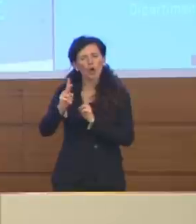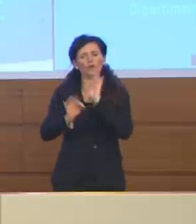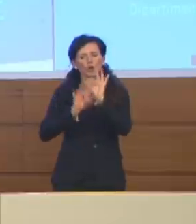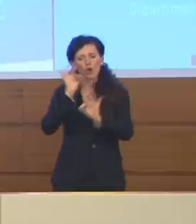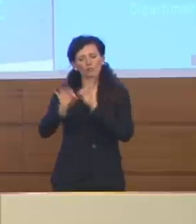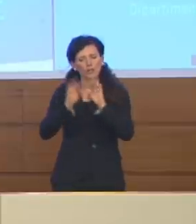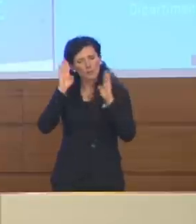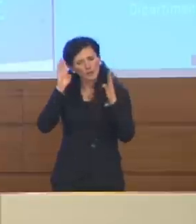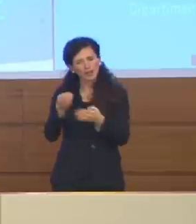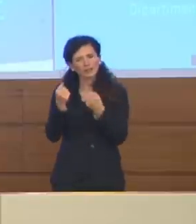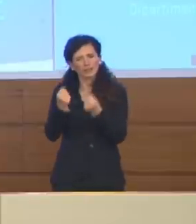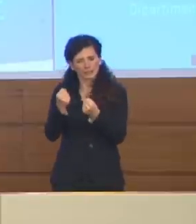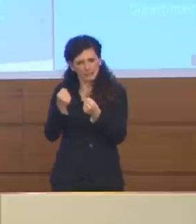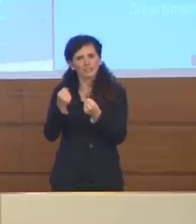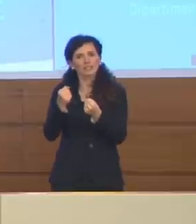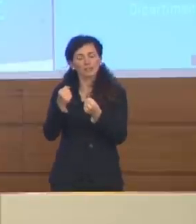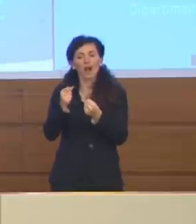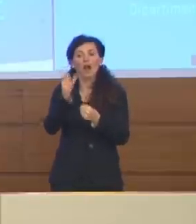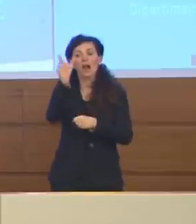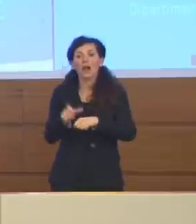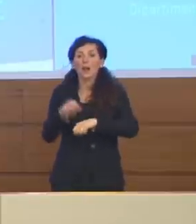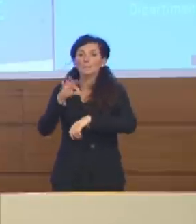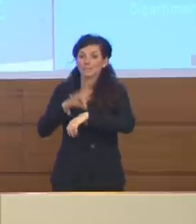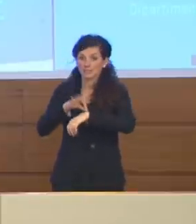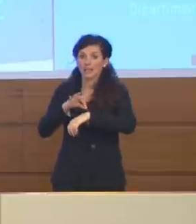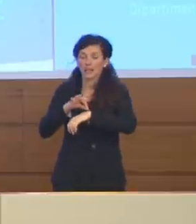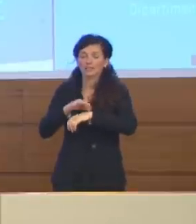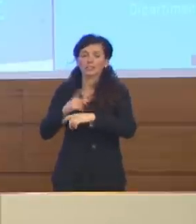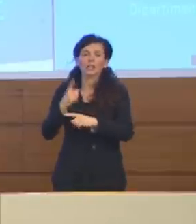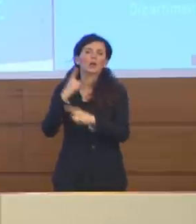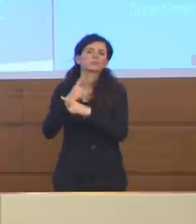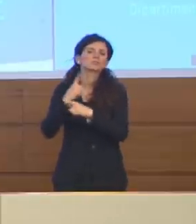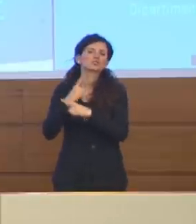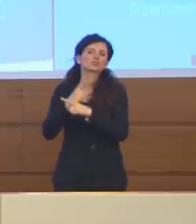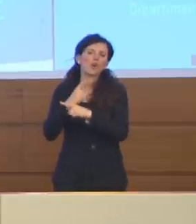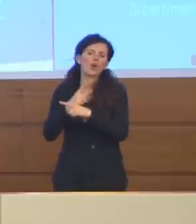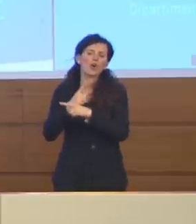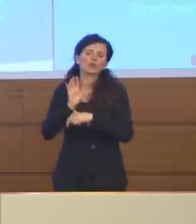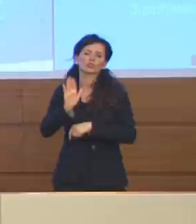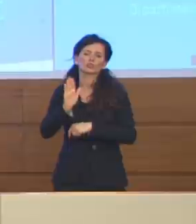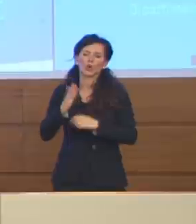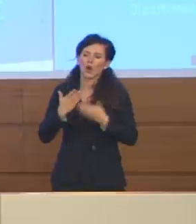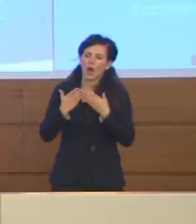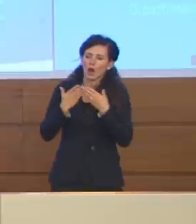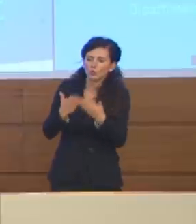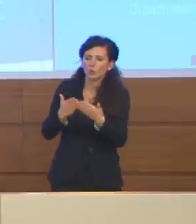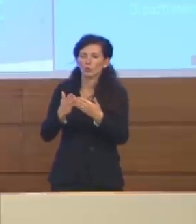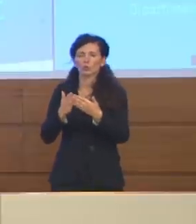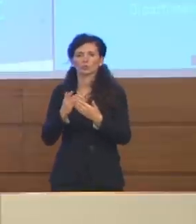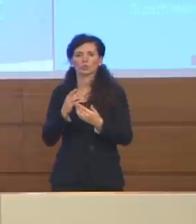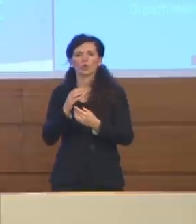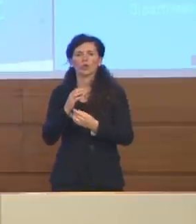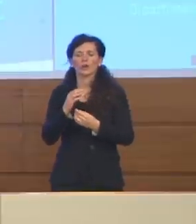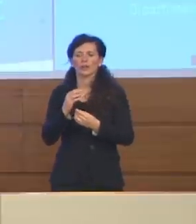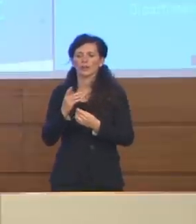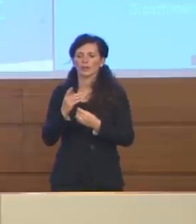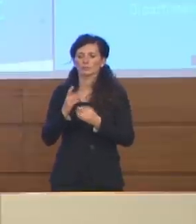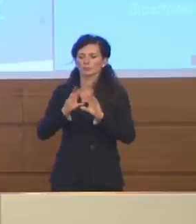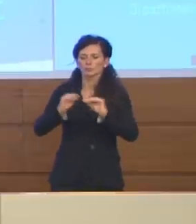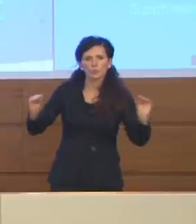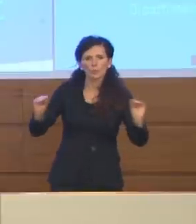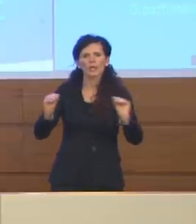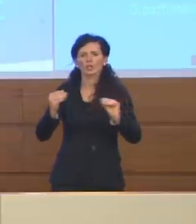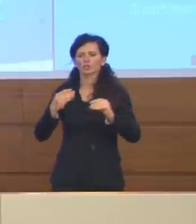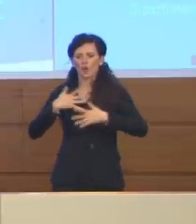intensiva per che necessitavano di un supporto ventilatorio comunque